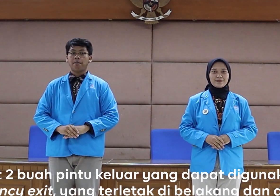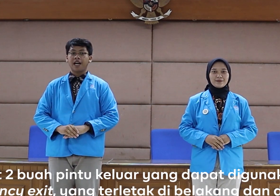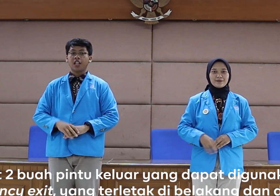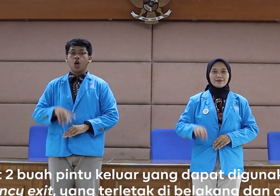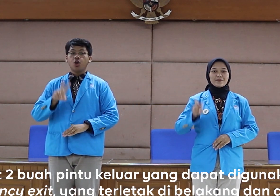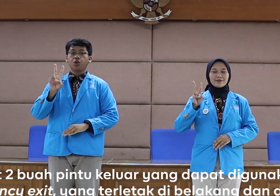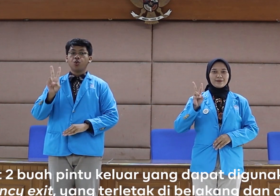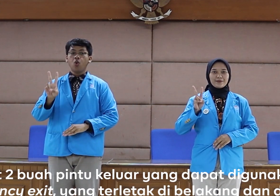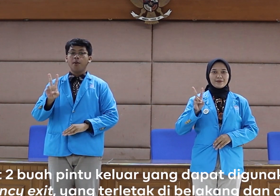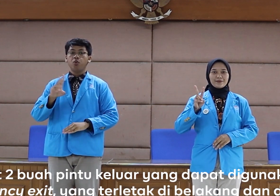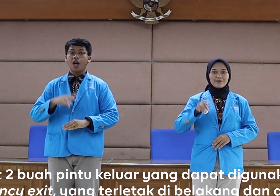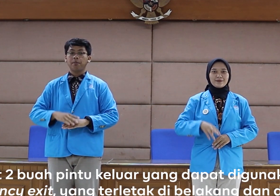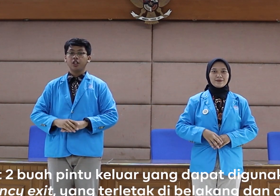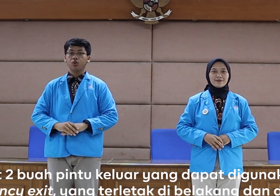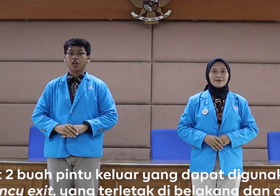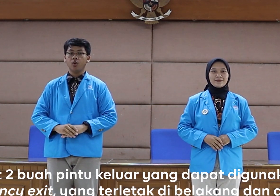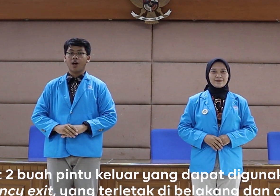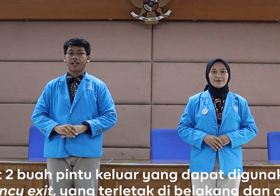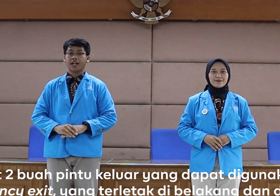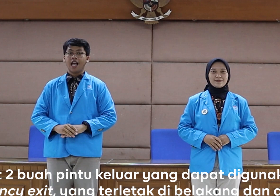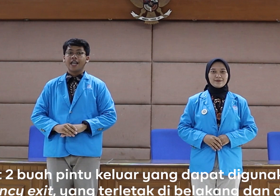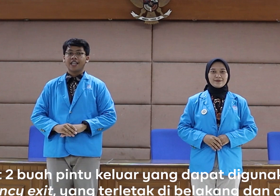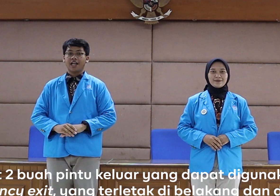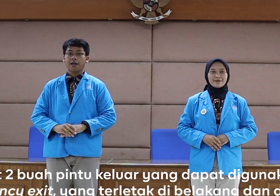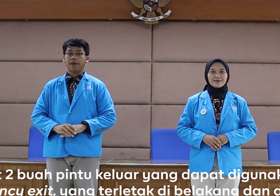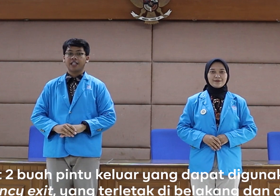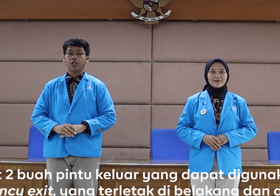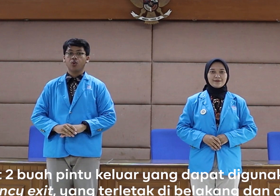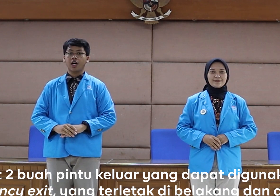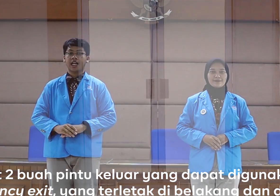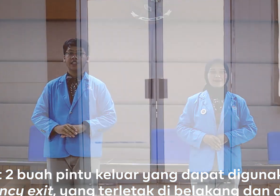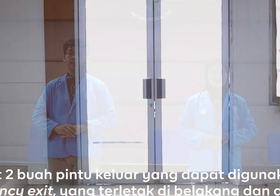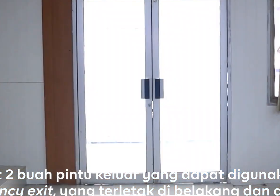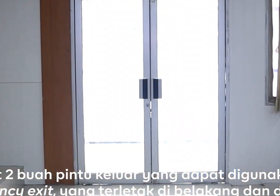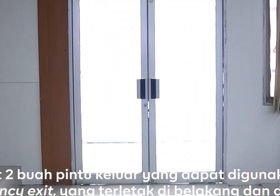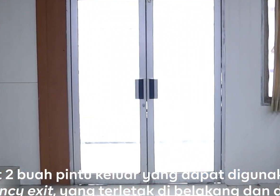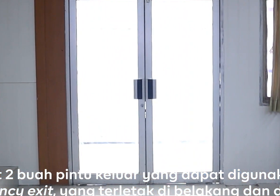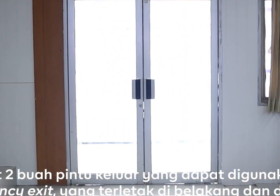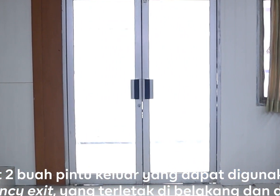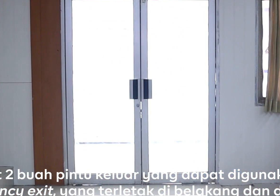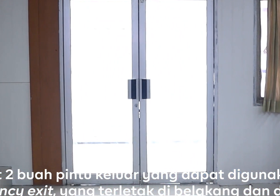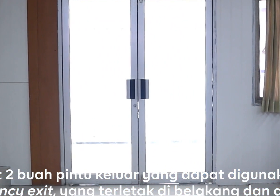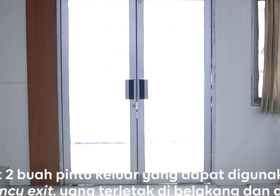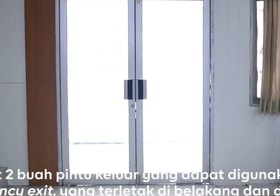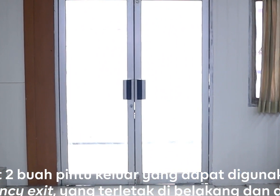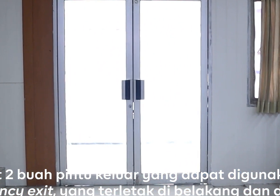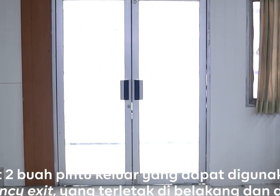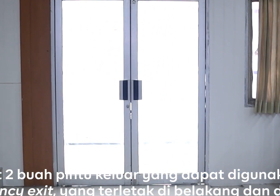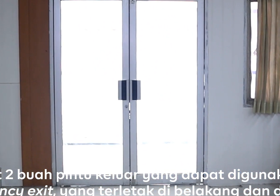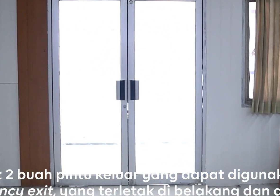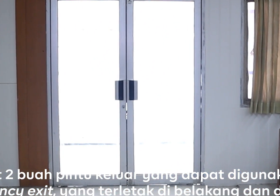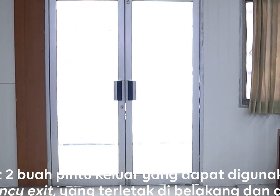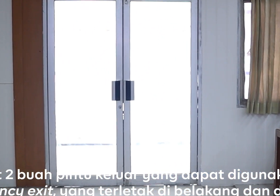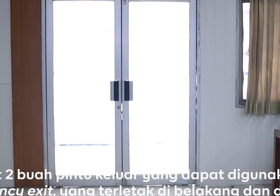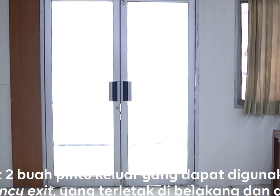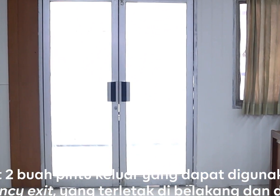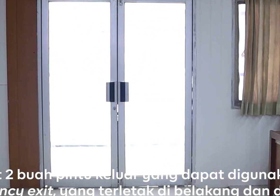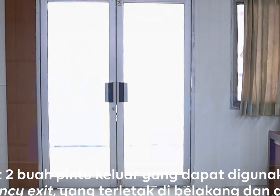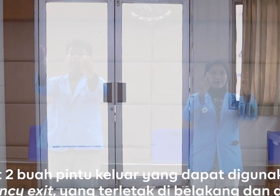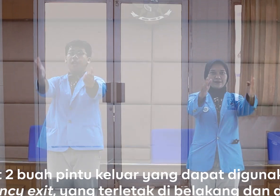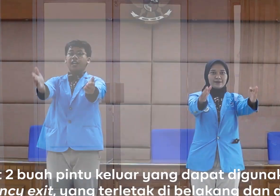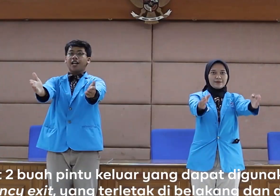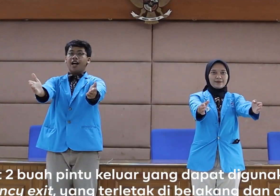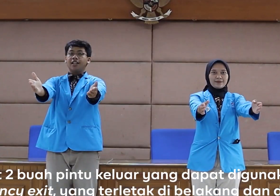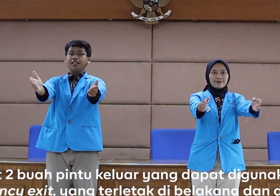terdapat dua buah pintu keluar yang dapat digunakan sebagai emergency exit yang terletak